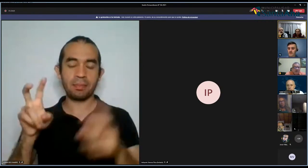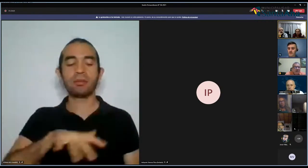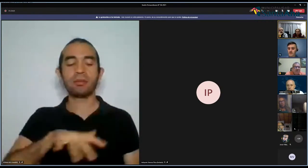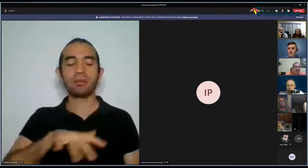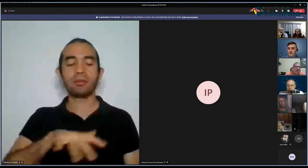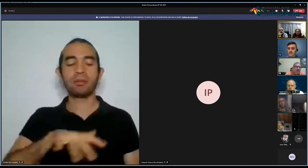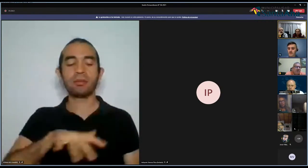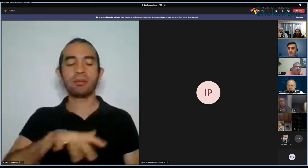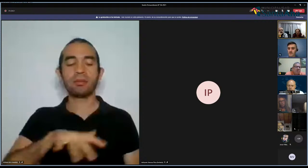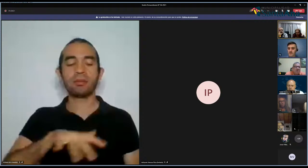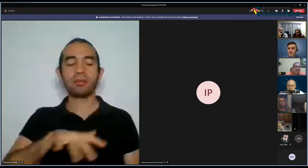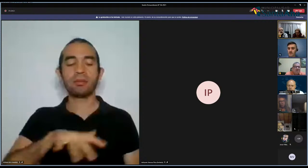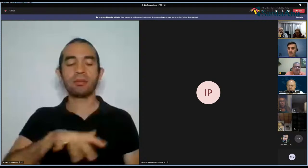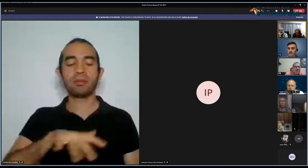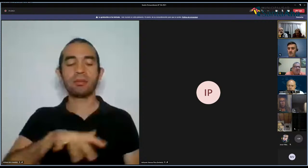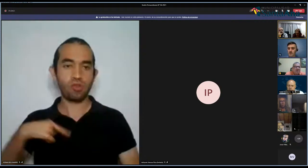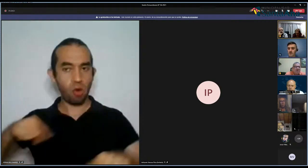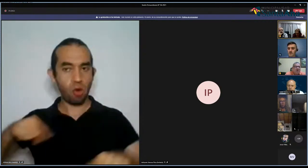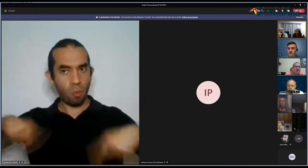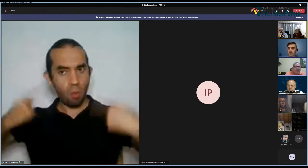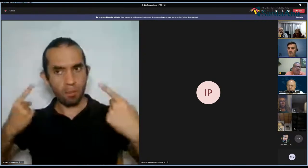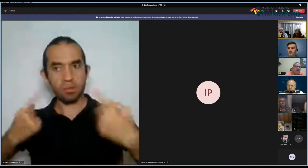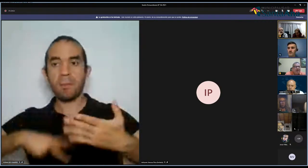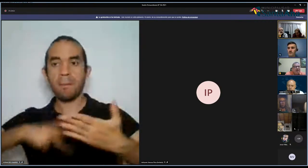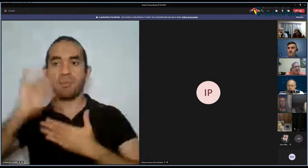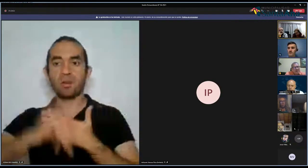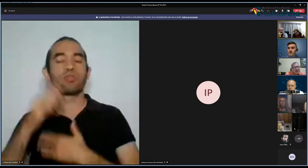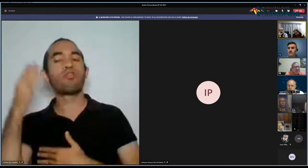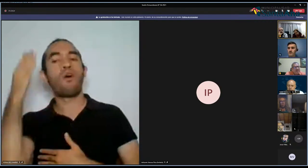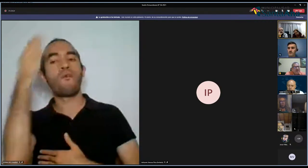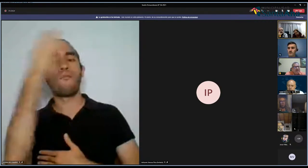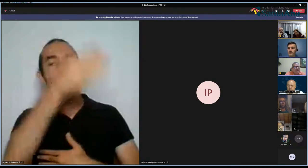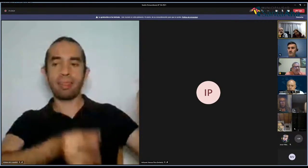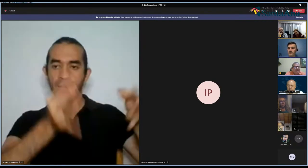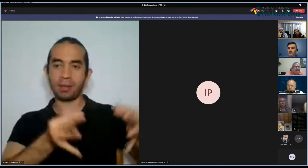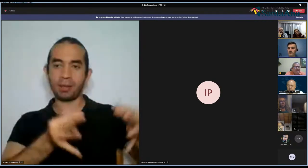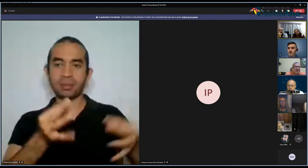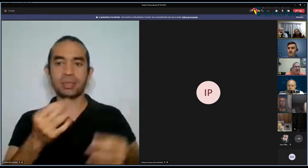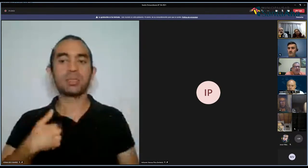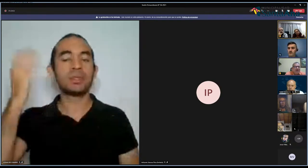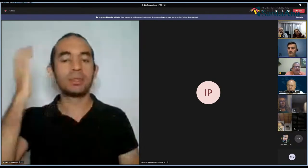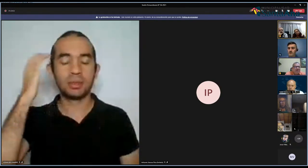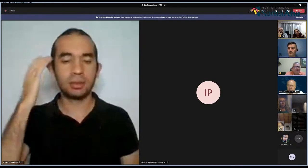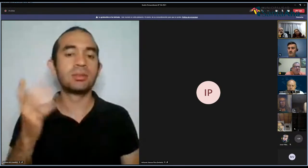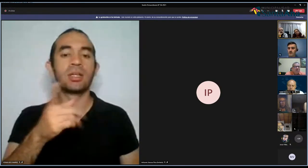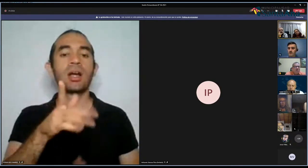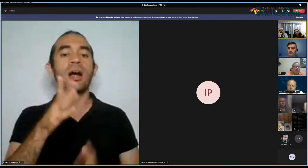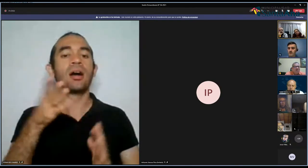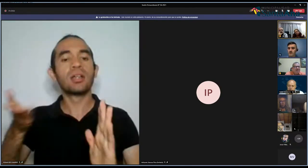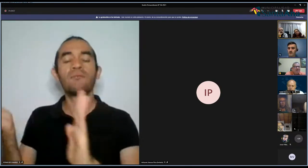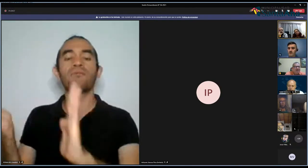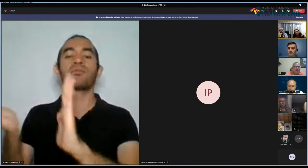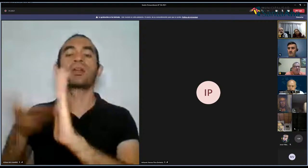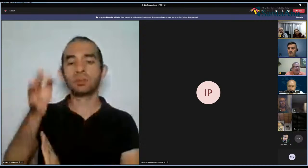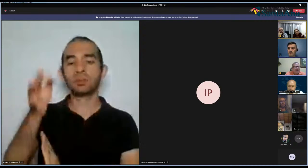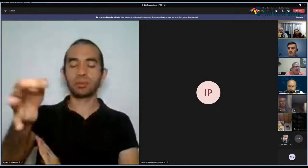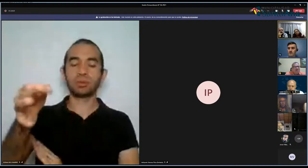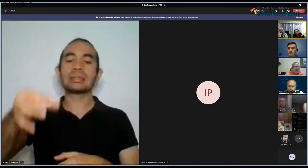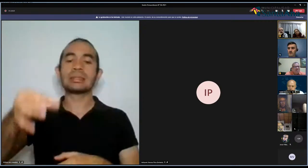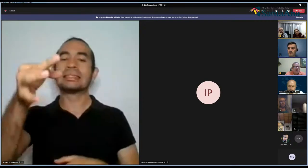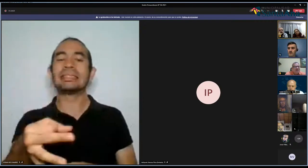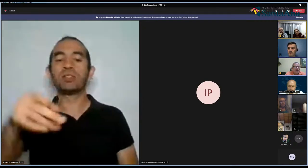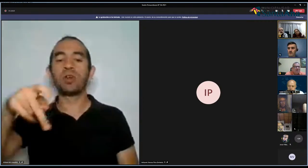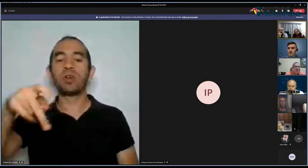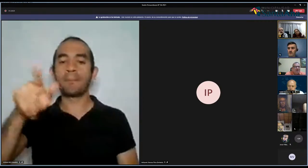tribunales fui cuando me opuse a ese proyecto porque sabía que iban a afectar en el futuro al distrito de pozos que lo que